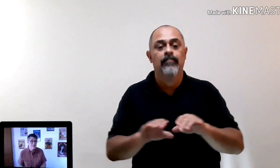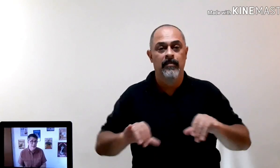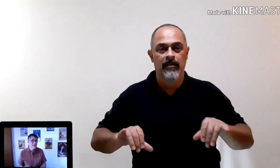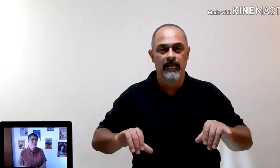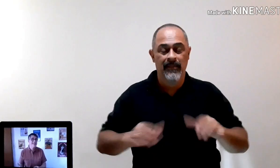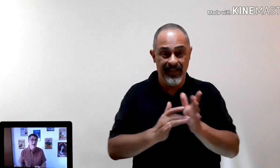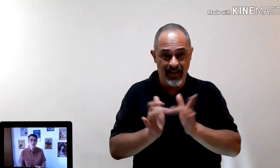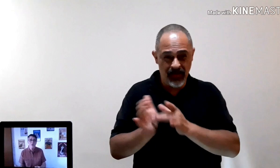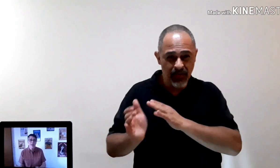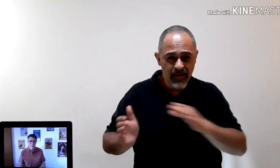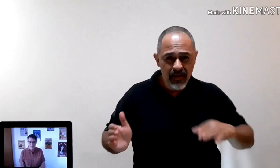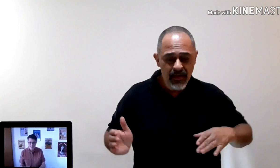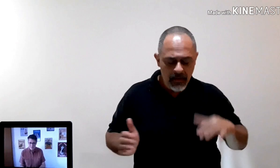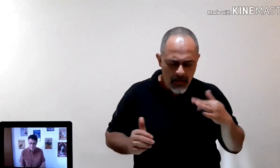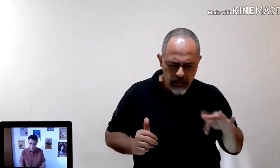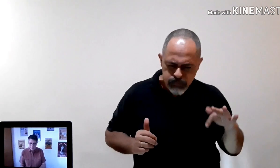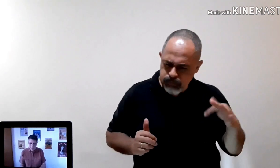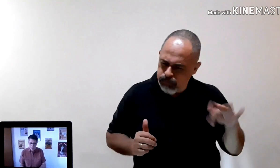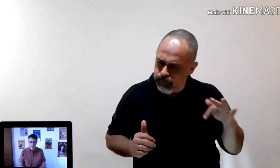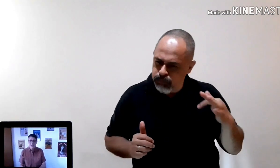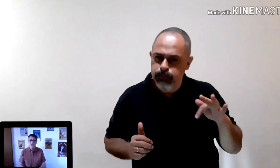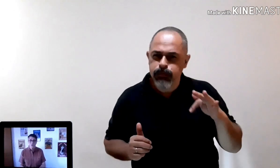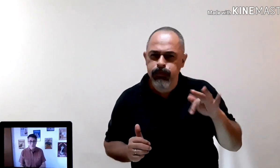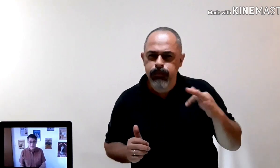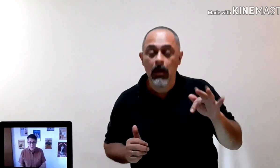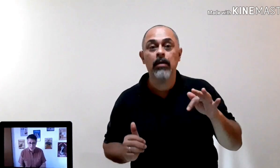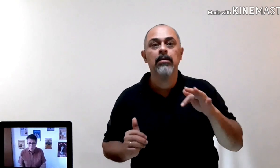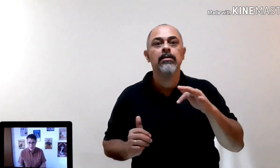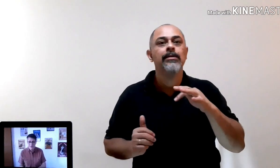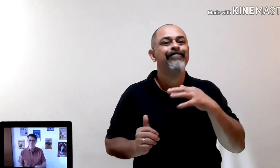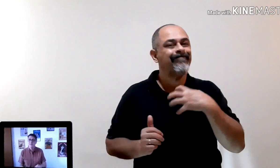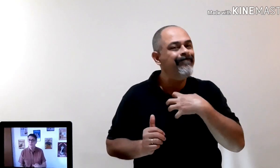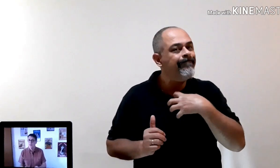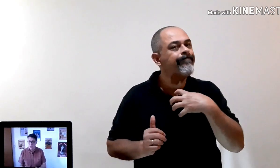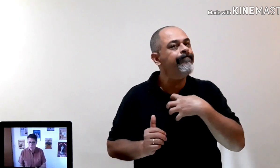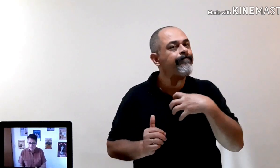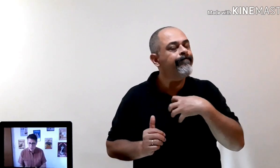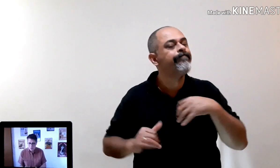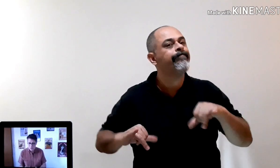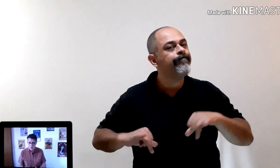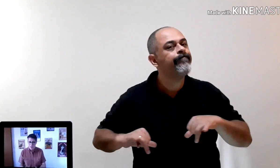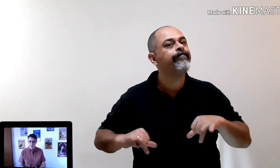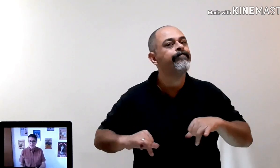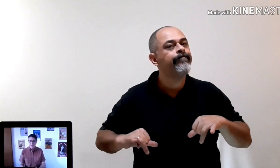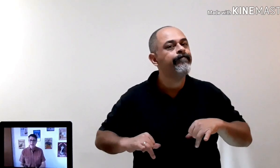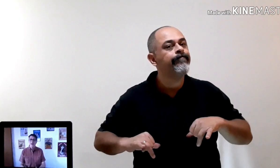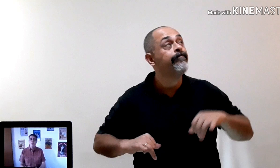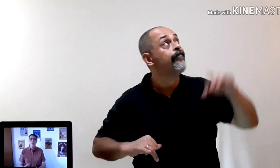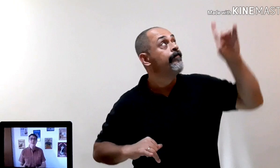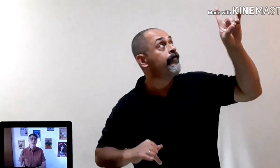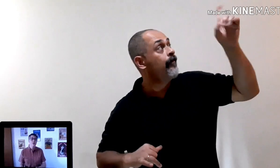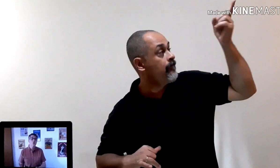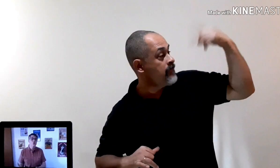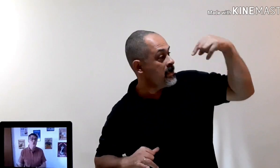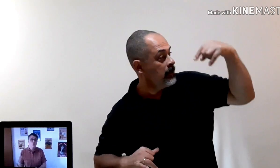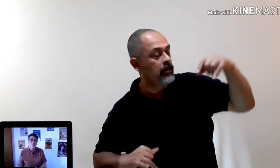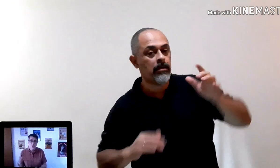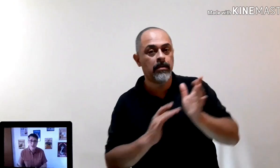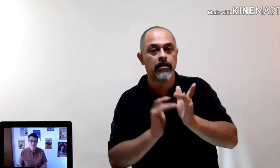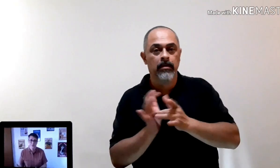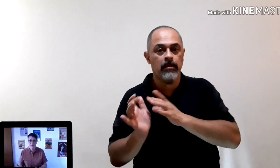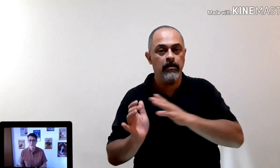das dores, ele sabe o que é padecer, né? Ele sofreu para fazer a vontade de Deus, ele não perdeu